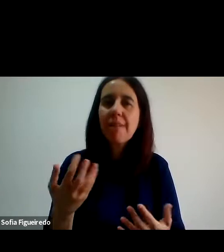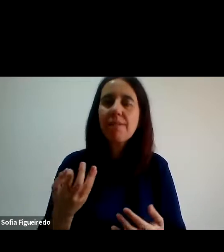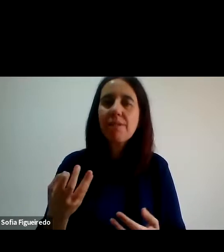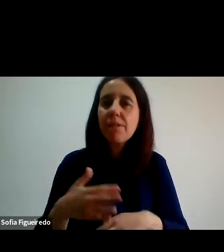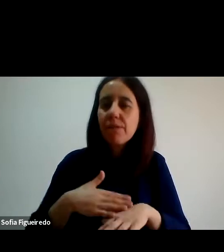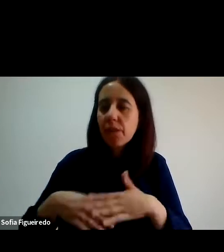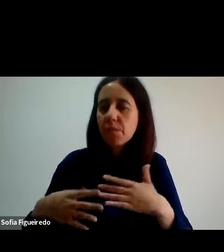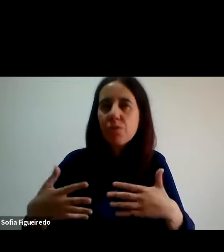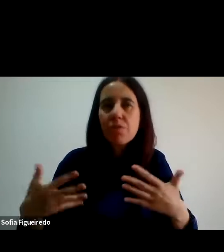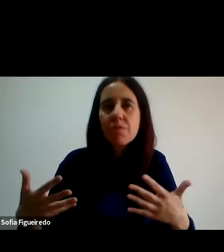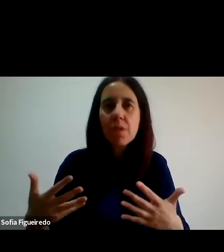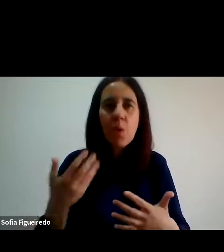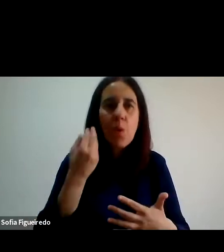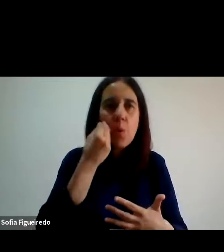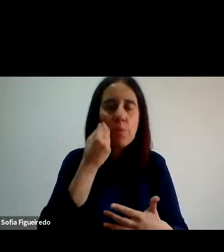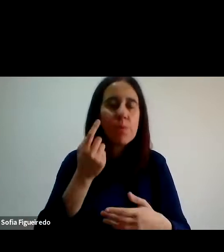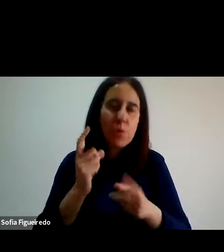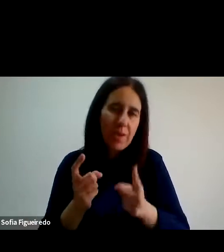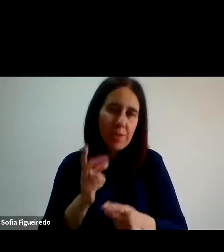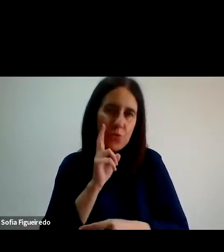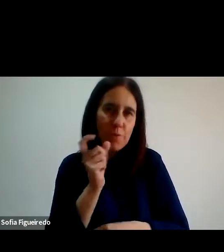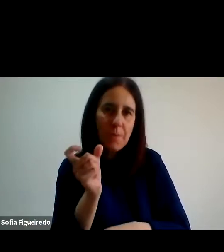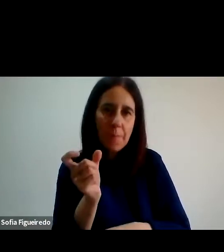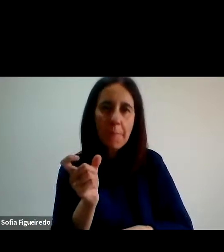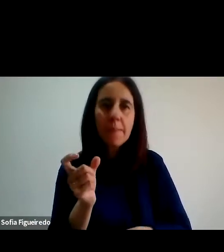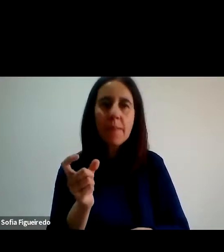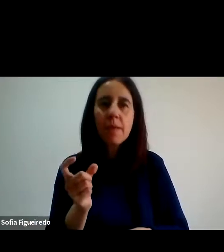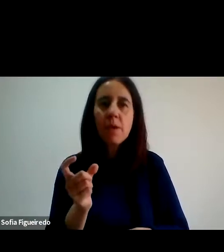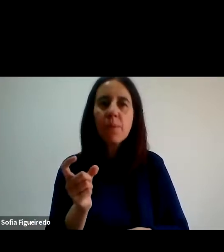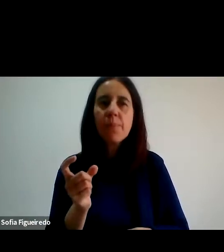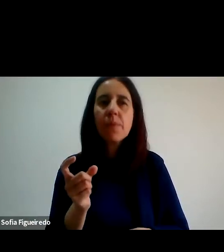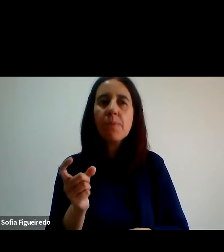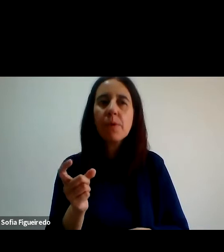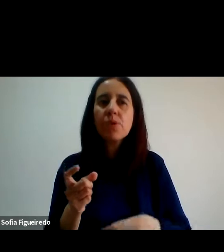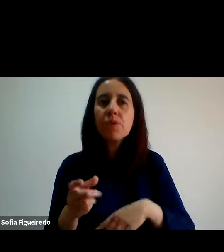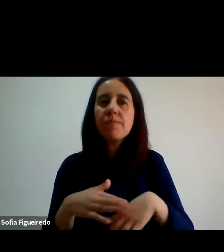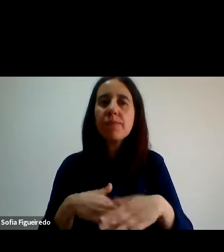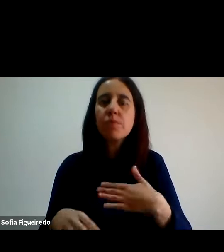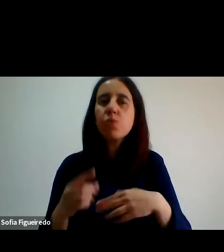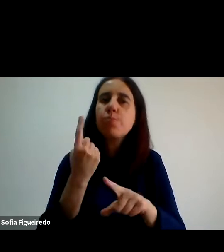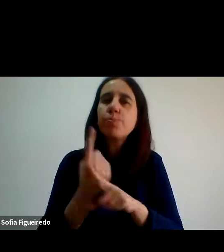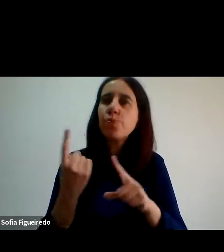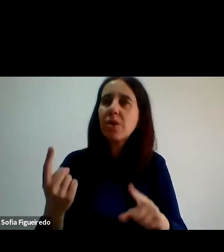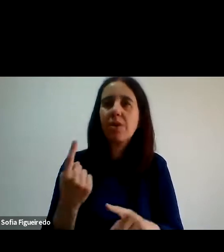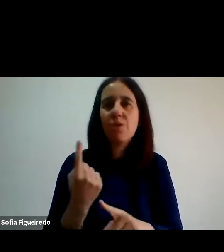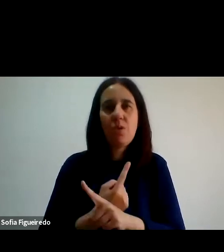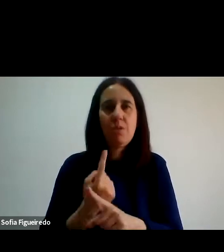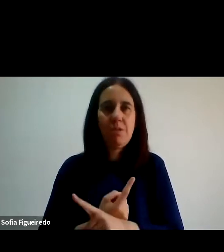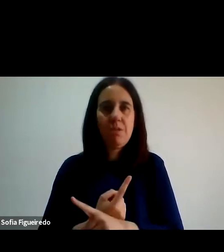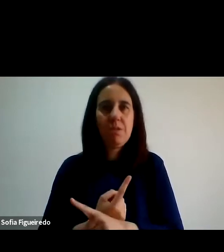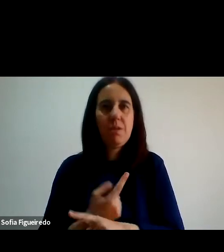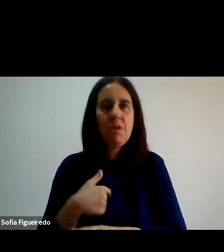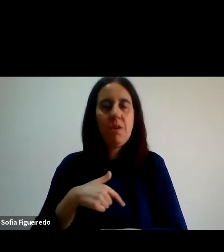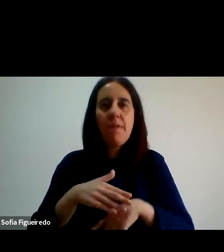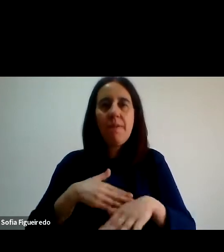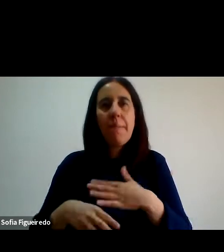efetivamente no como e do quê, peço desculpa, com o porquê que fazemos efetivamente as coisas e porquê que queremos efetivamente